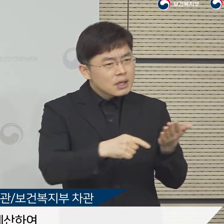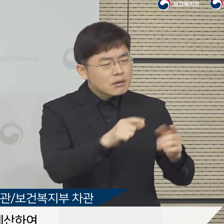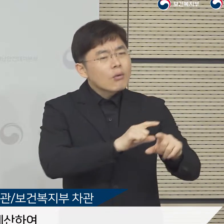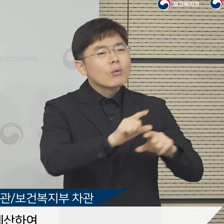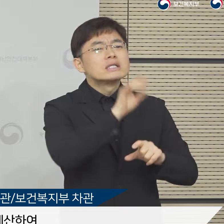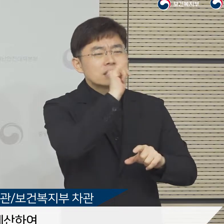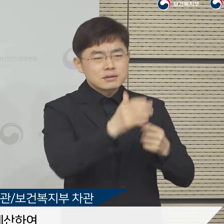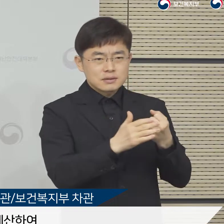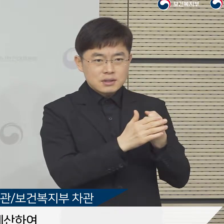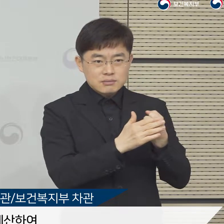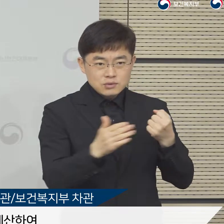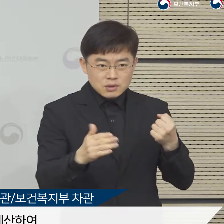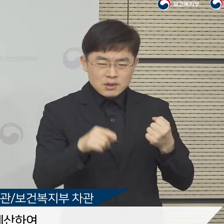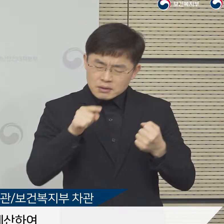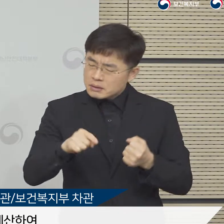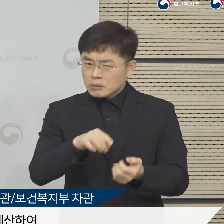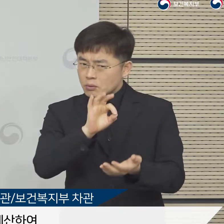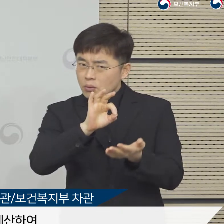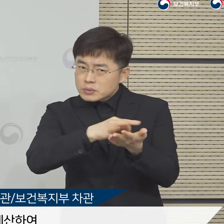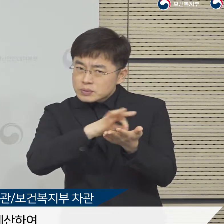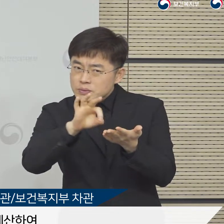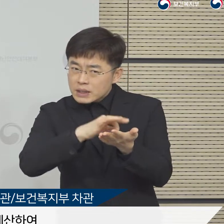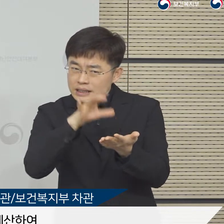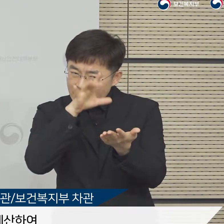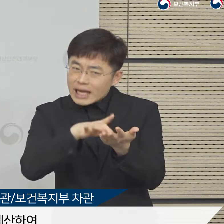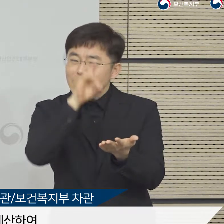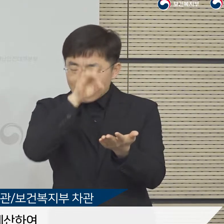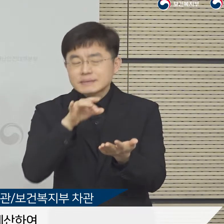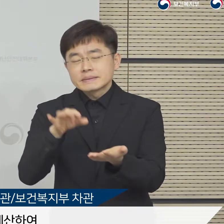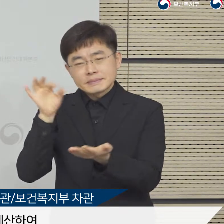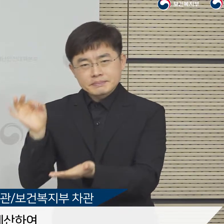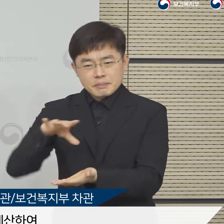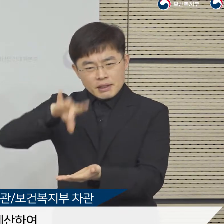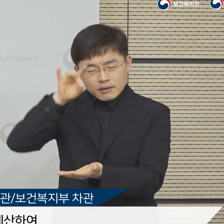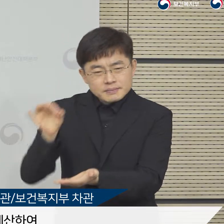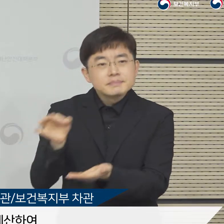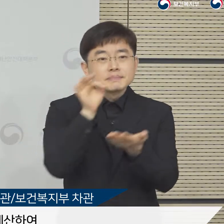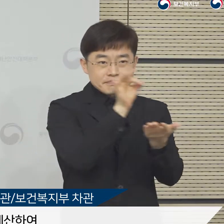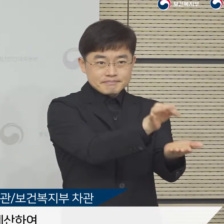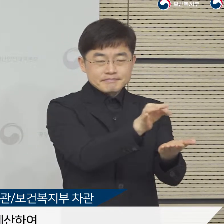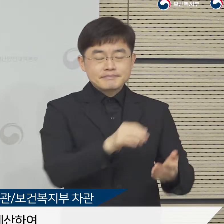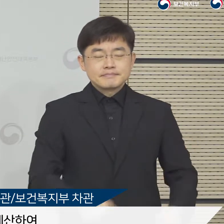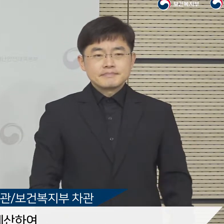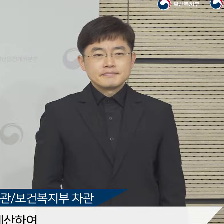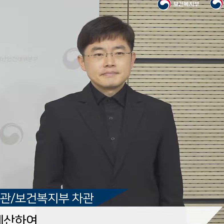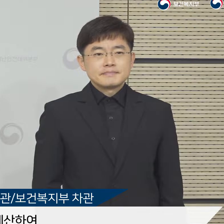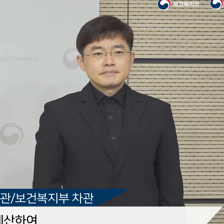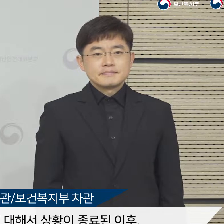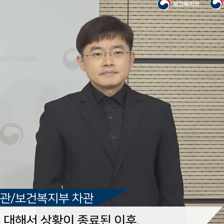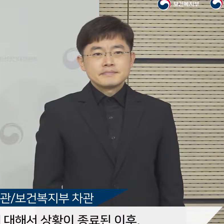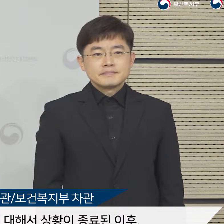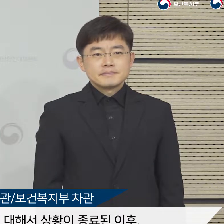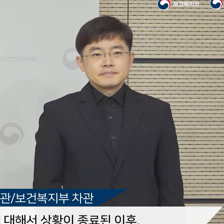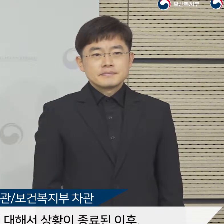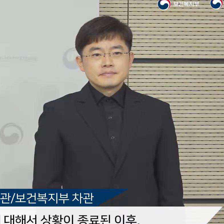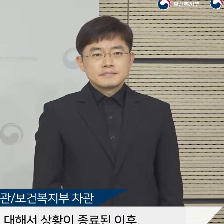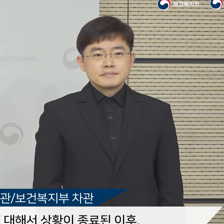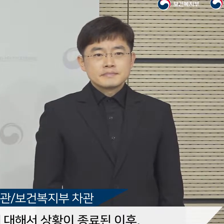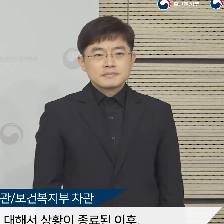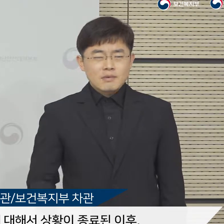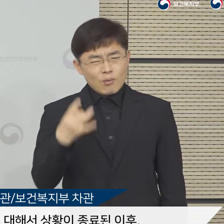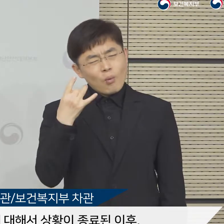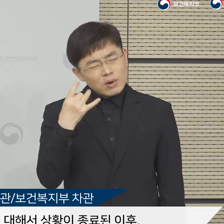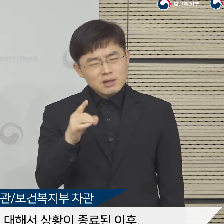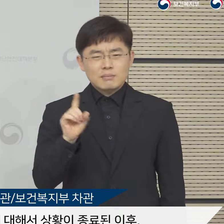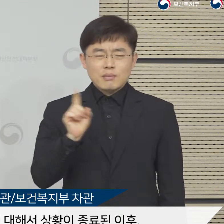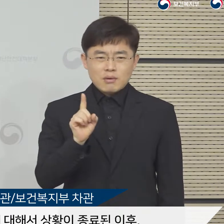지급액을 어림셈으로 계산하여 계산급 형태로 우선 지급하는 것입니다. 원래는 감염병